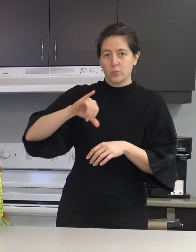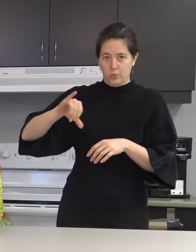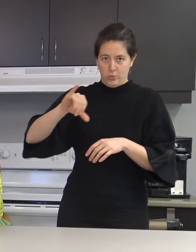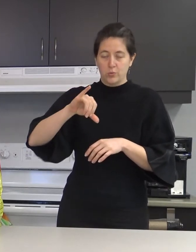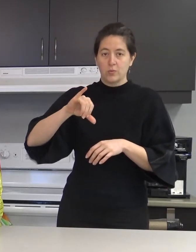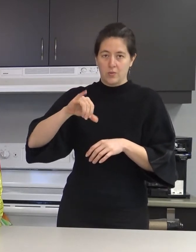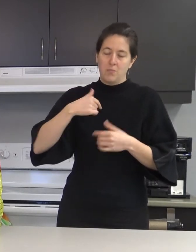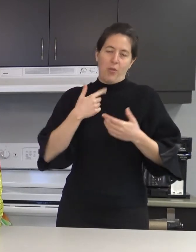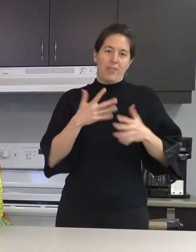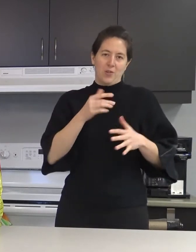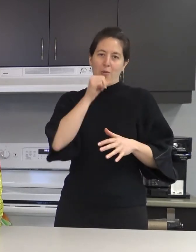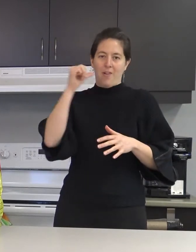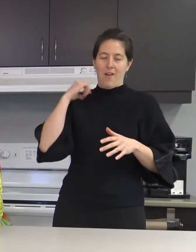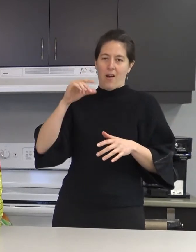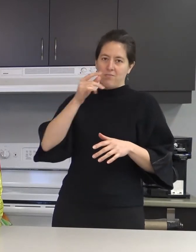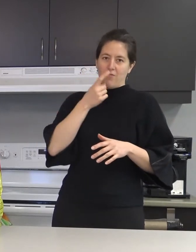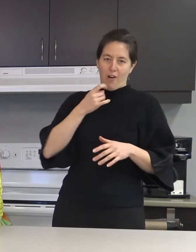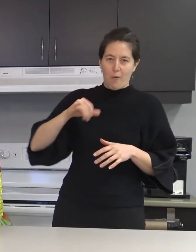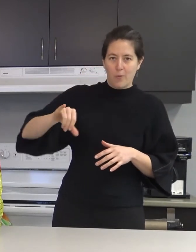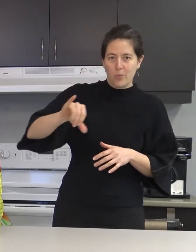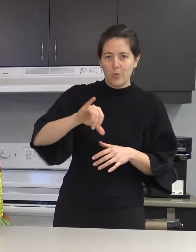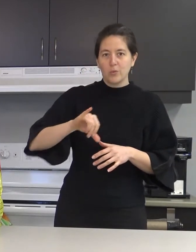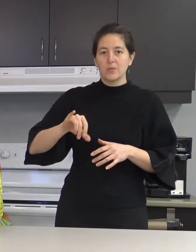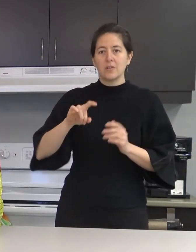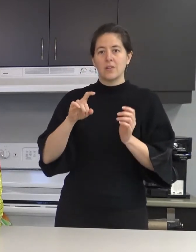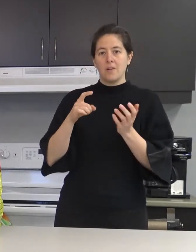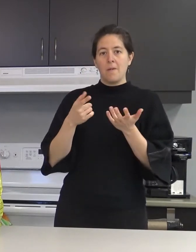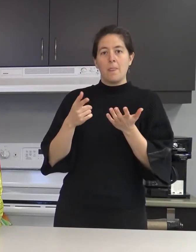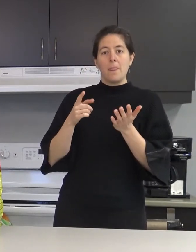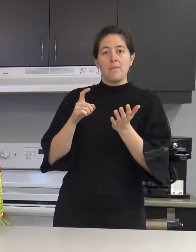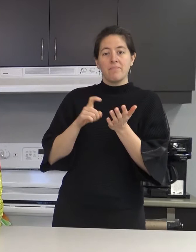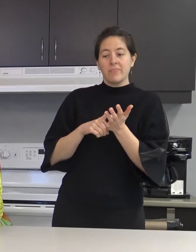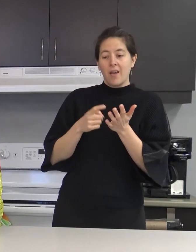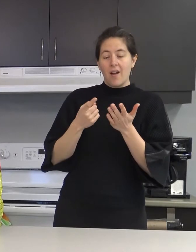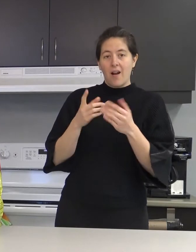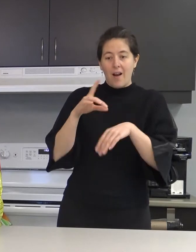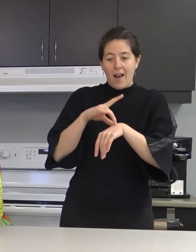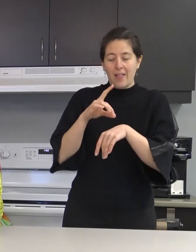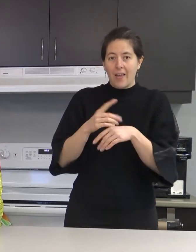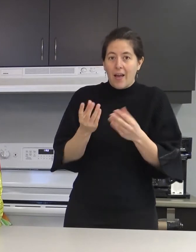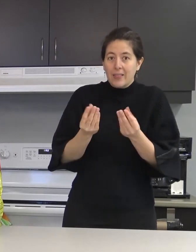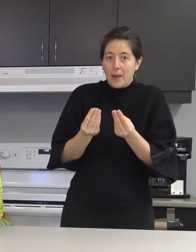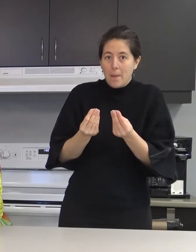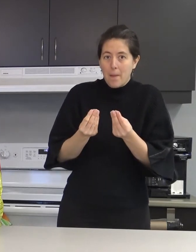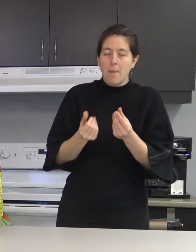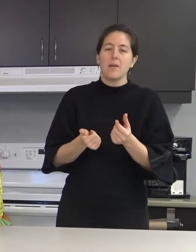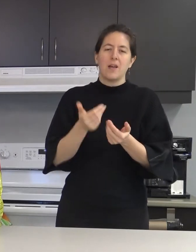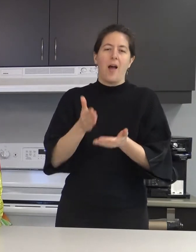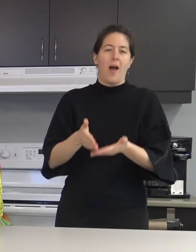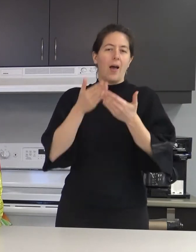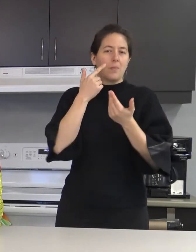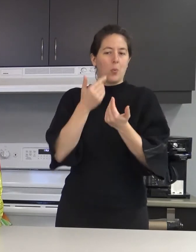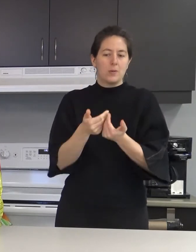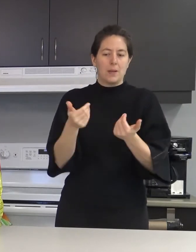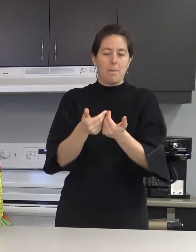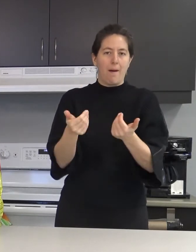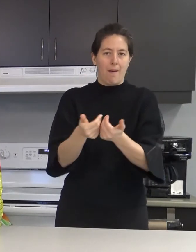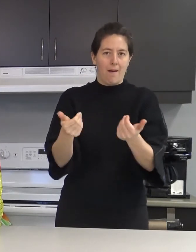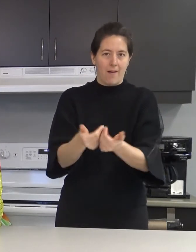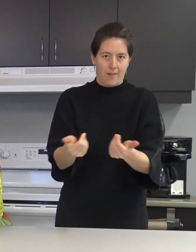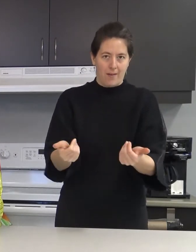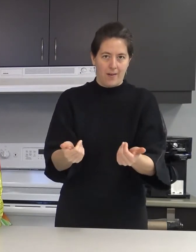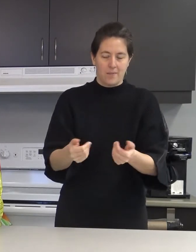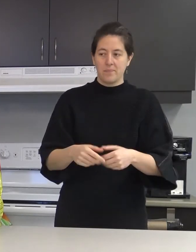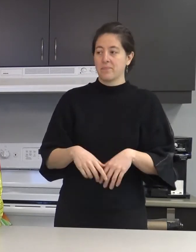Puis, une fois que la terre est trempée, ça l'aide à séparer les petits plants. Donc, on fait